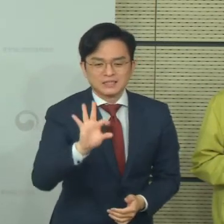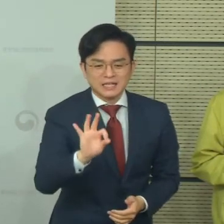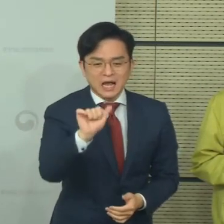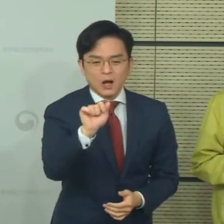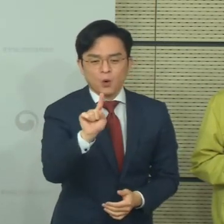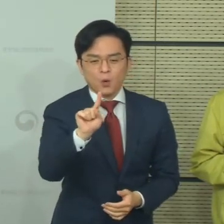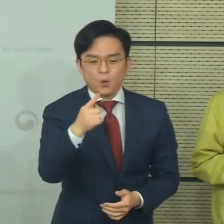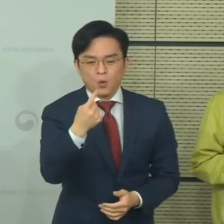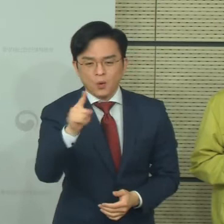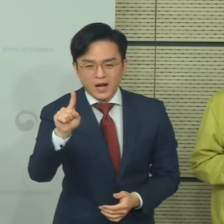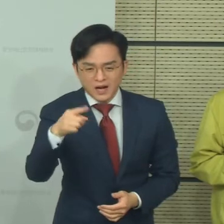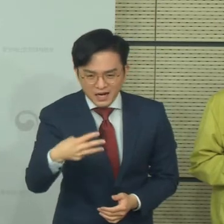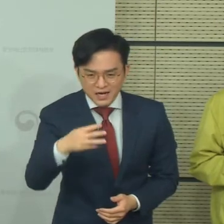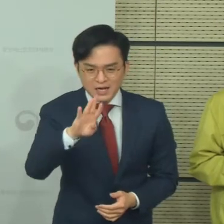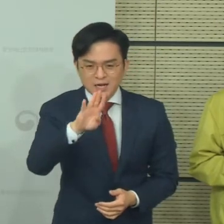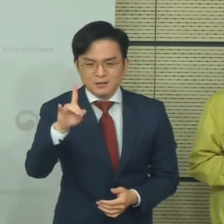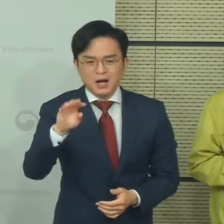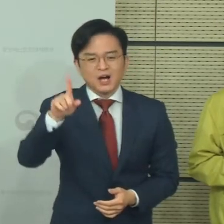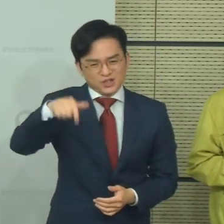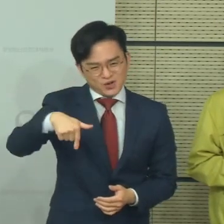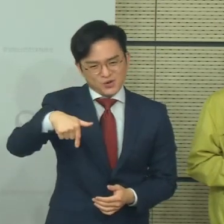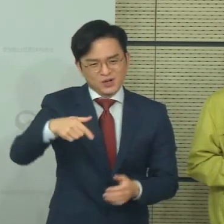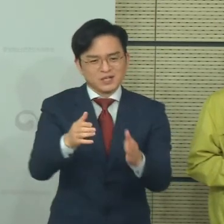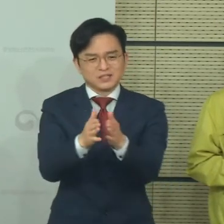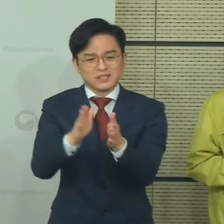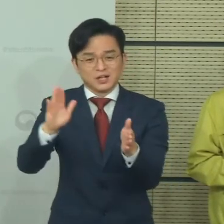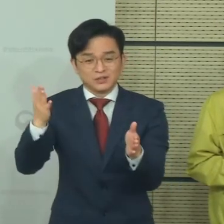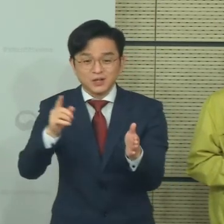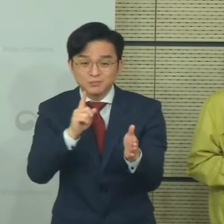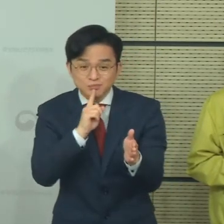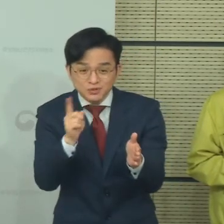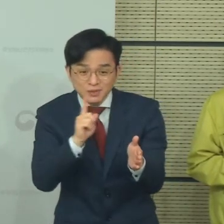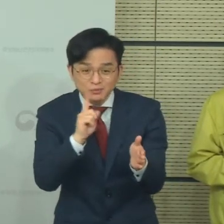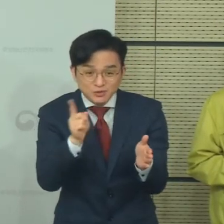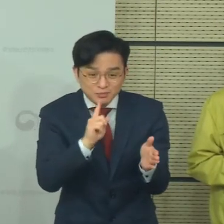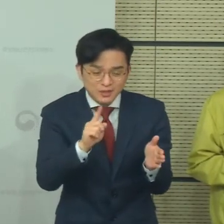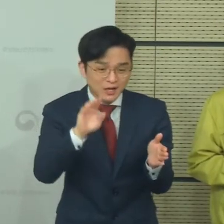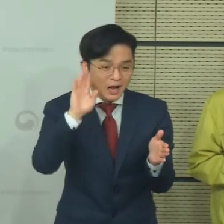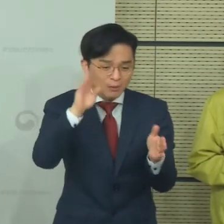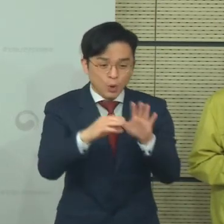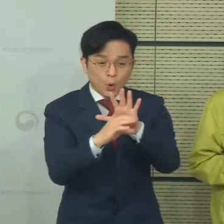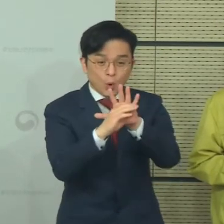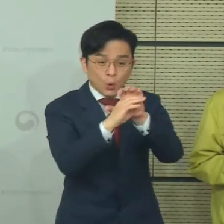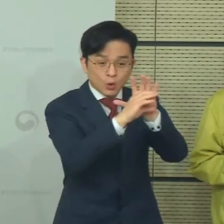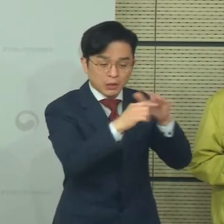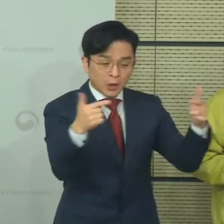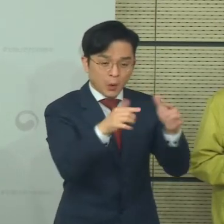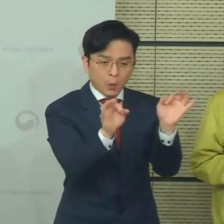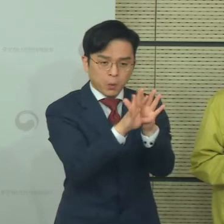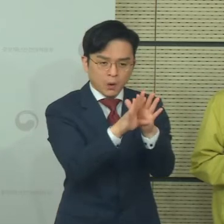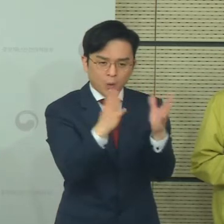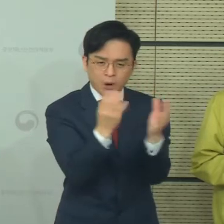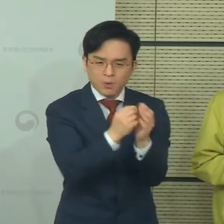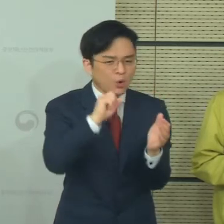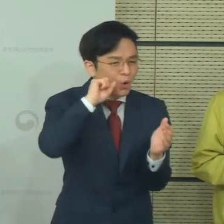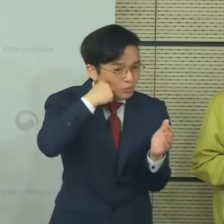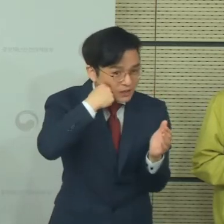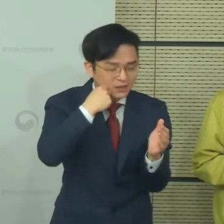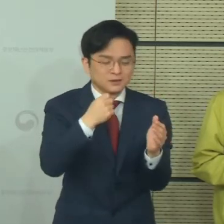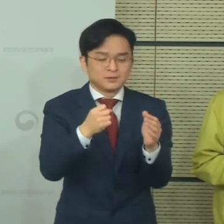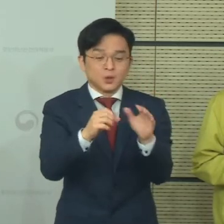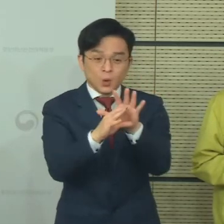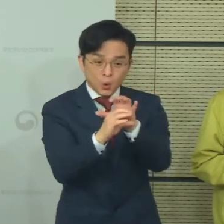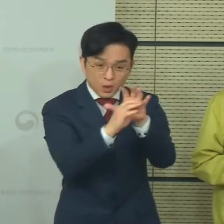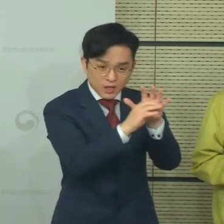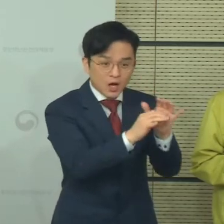방역 체계로 전환을 하게 되면 장기간에 걸쳐서 이런 방역 체계를 가동해야 되는데 그때 제일 중요한 것 중에 하나는 발열이 있거나